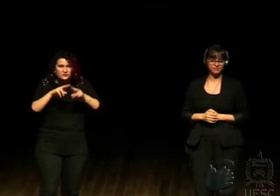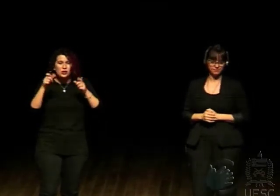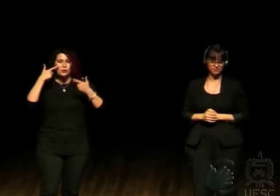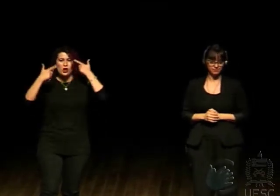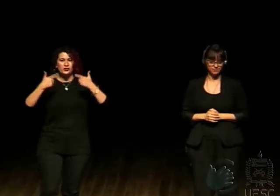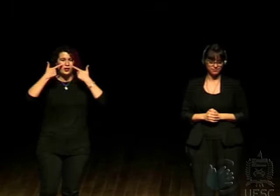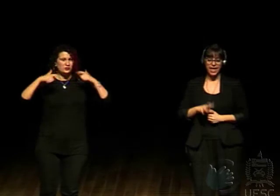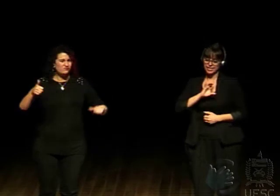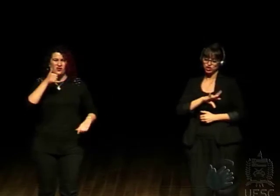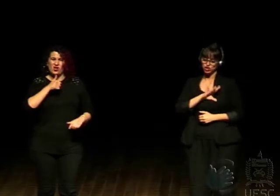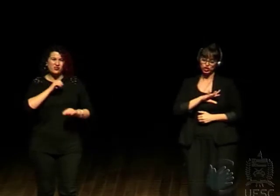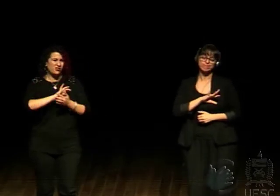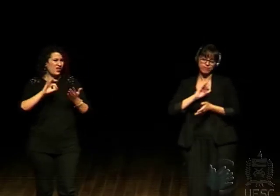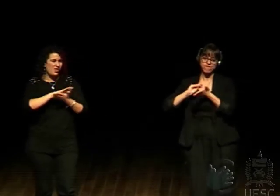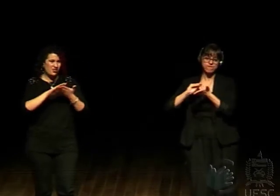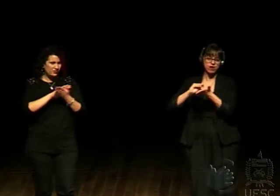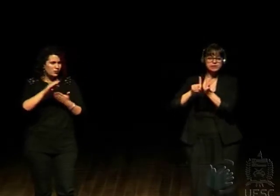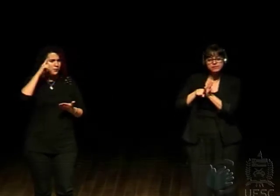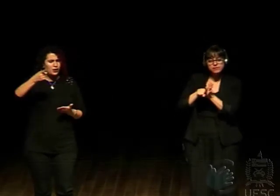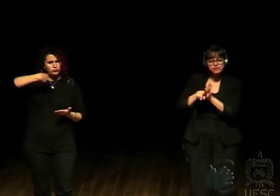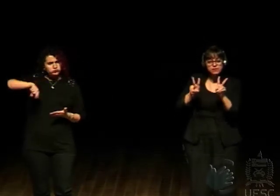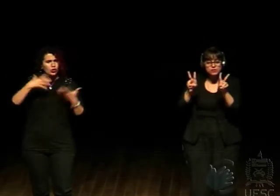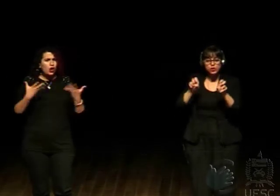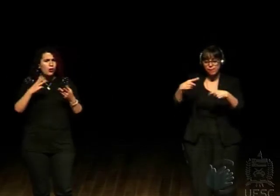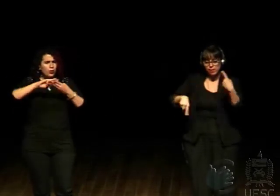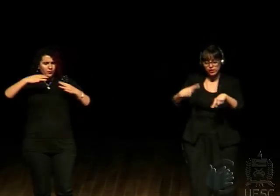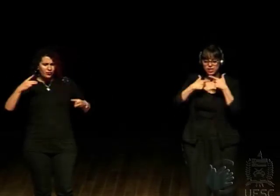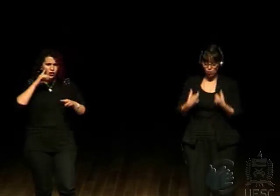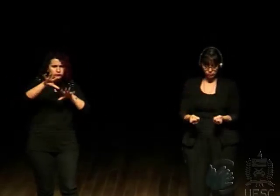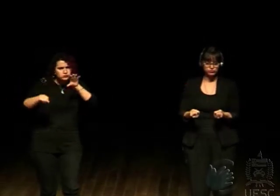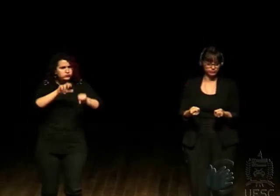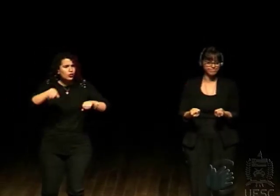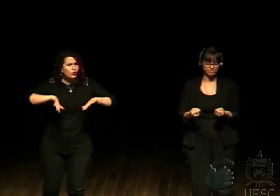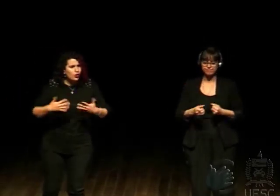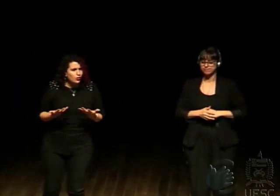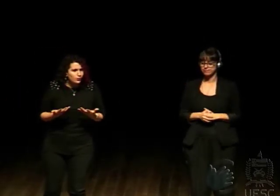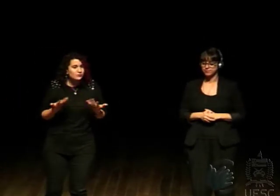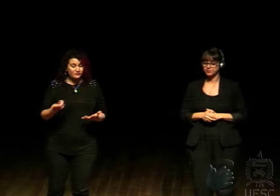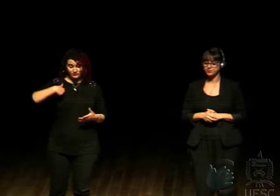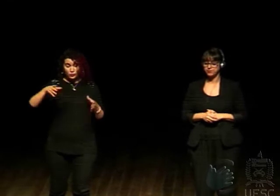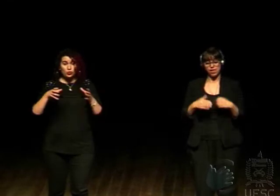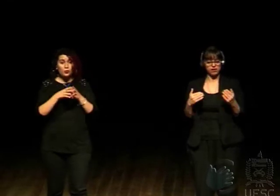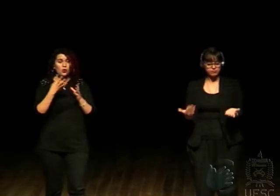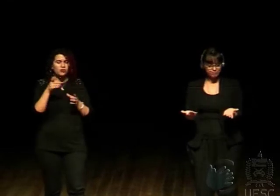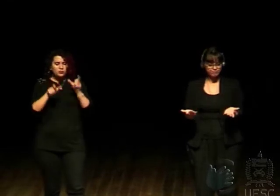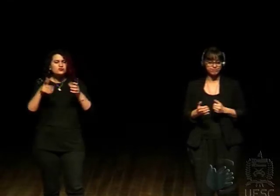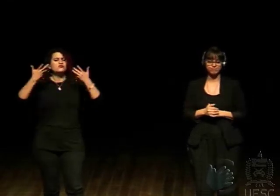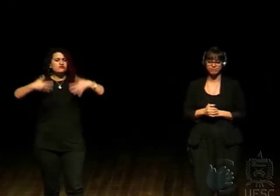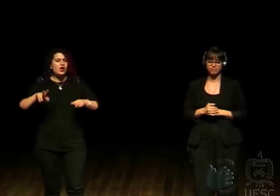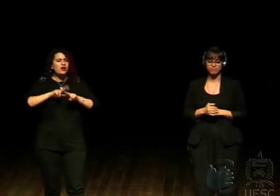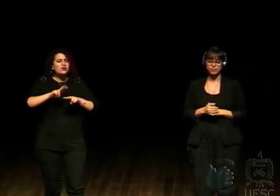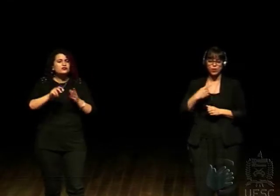En Chile faltan investigaciones respecto del tema de las políticas lingüísticas. Entonces, ¿cómo